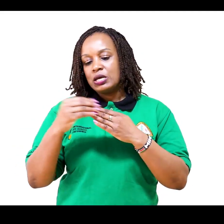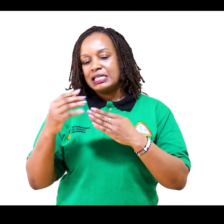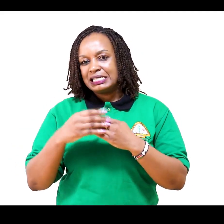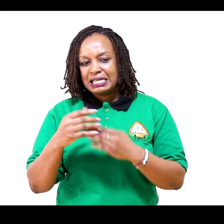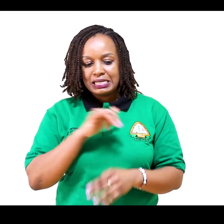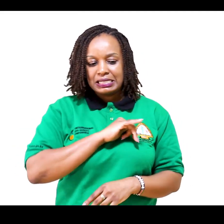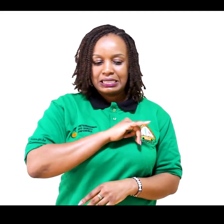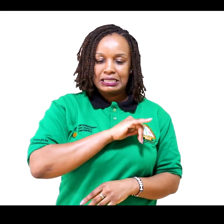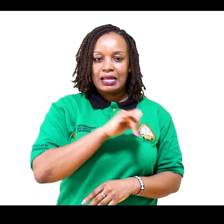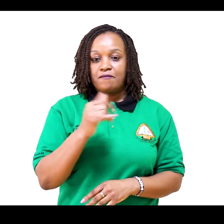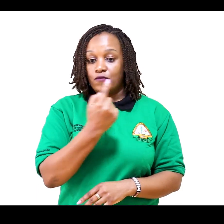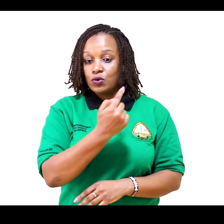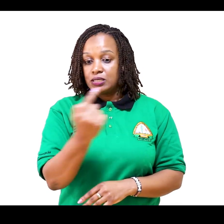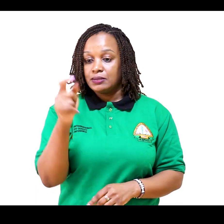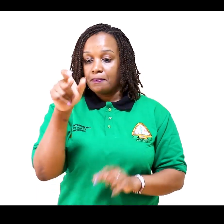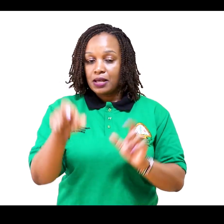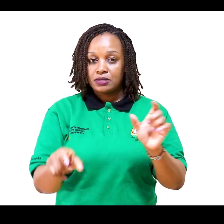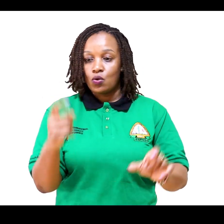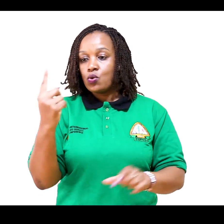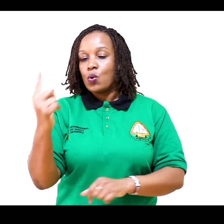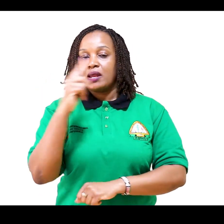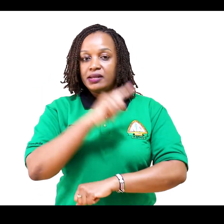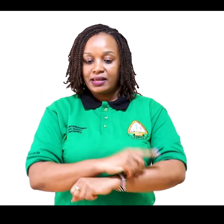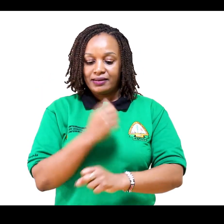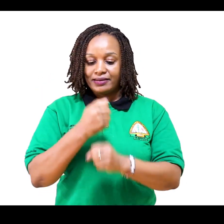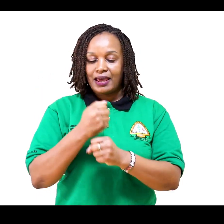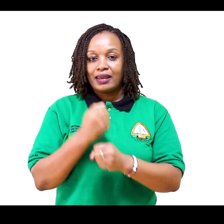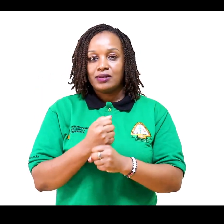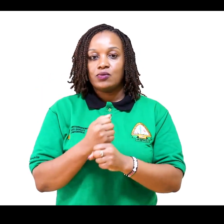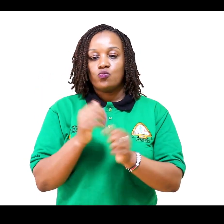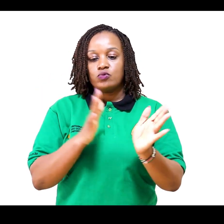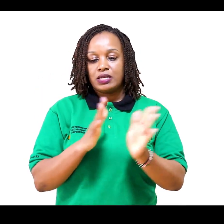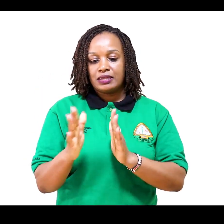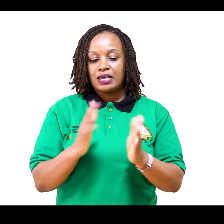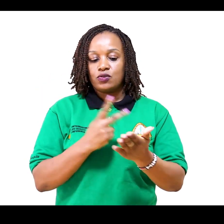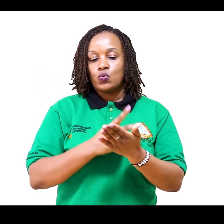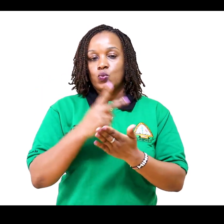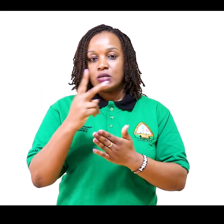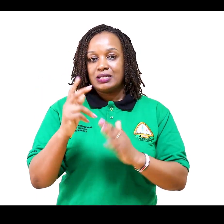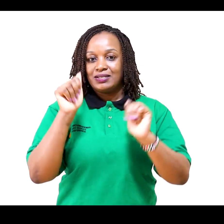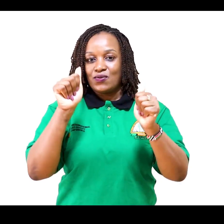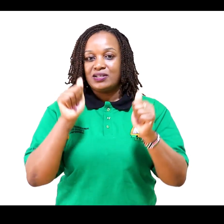dola kwa kila mtu kwa siku na itafanywa baada ya wiki 2 baada ya ankara.